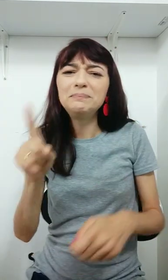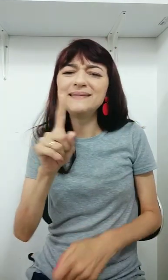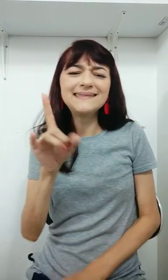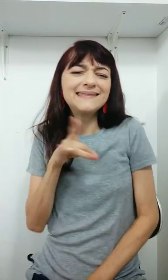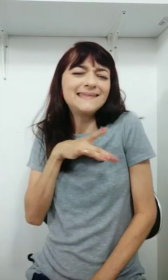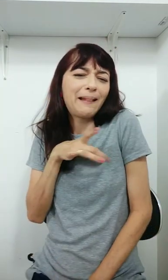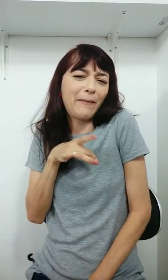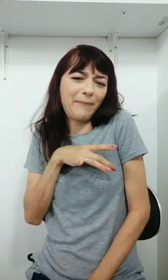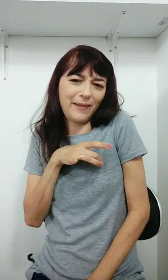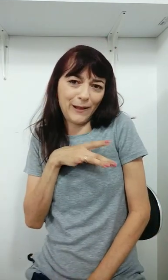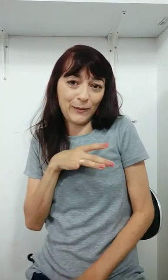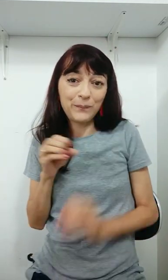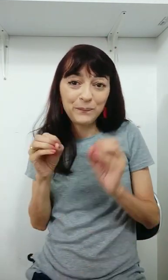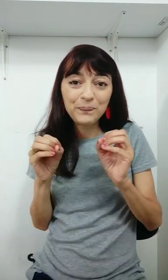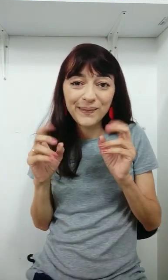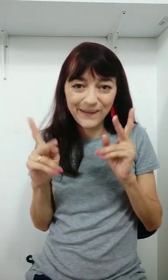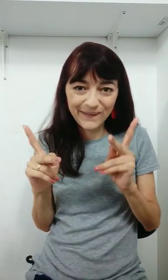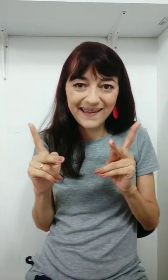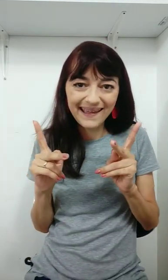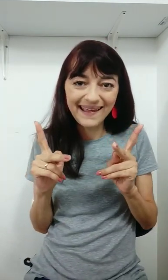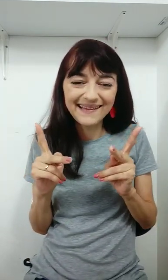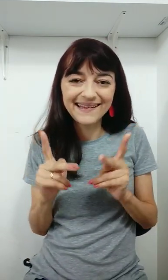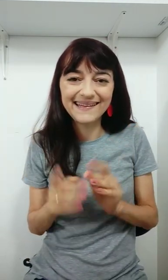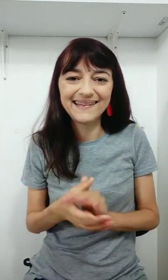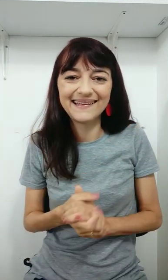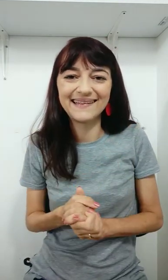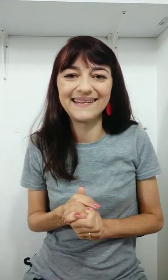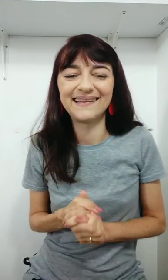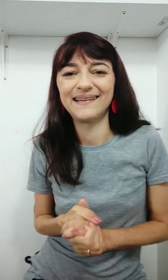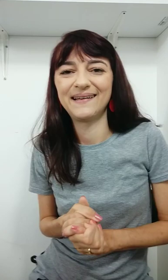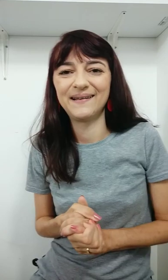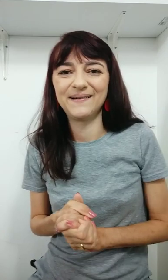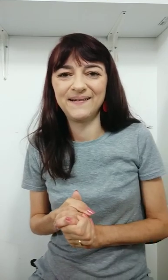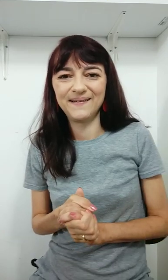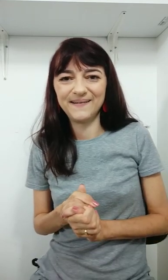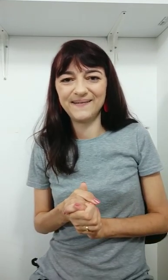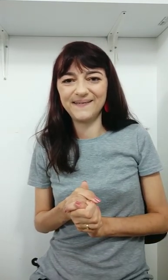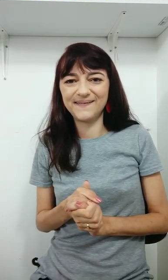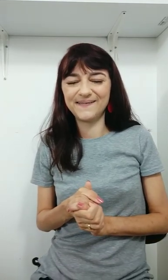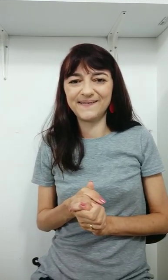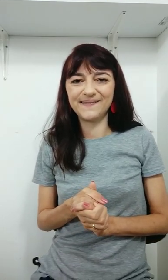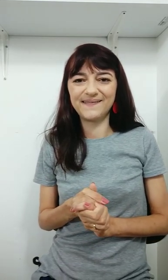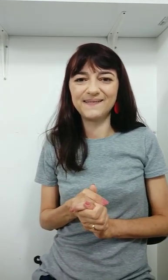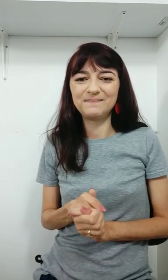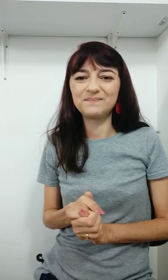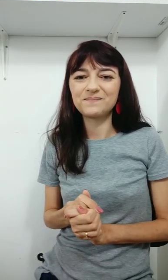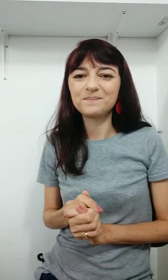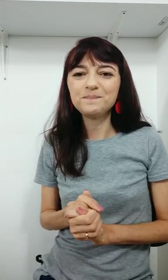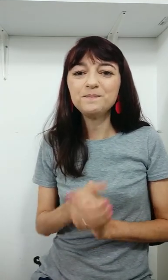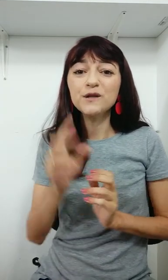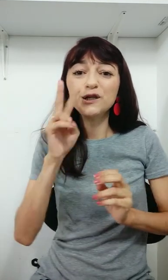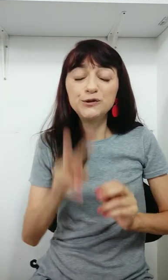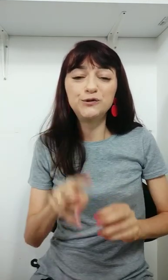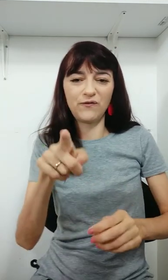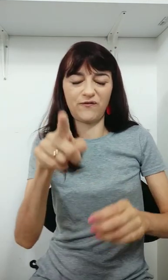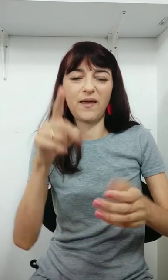Então, assim, não precisa ter medo dessa percepção diferente de mundo. Você pode se relacionar com ele também. Deixa